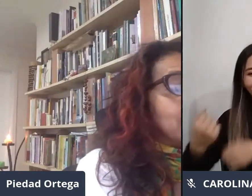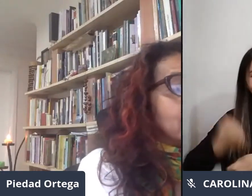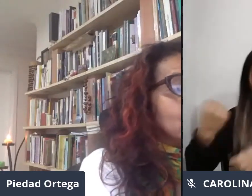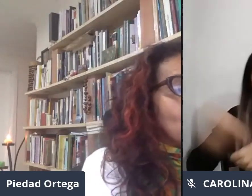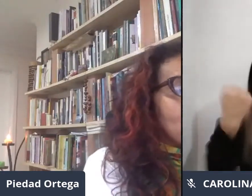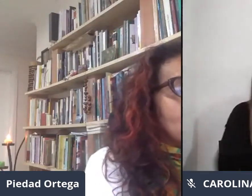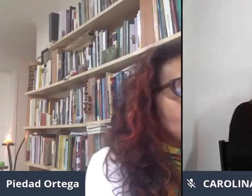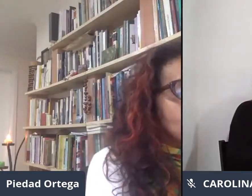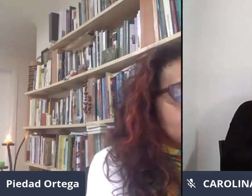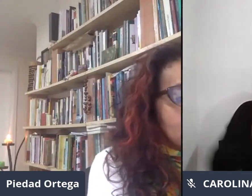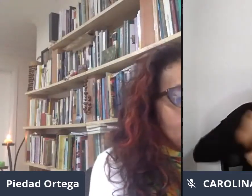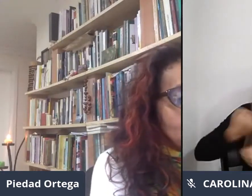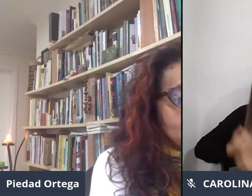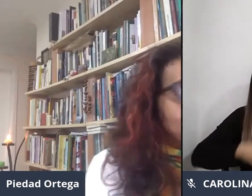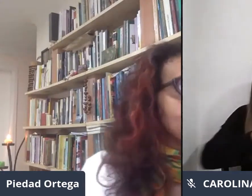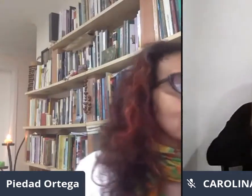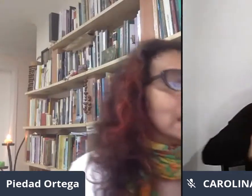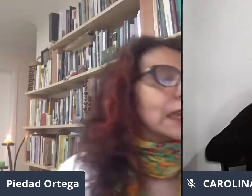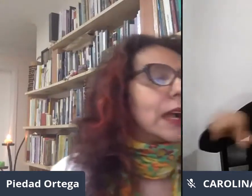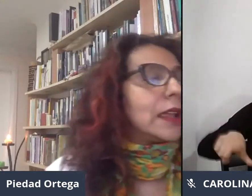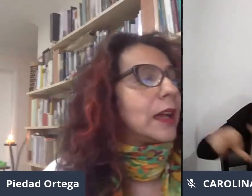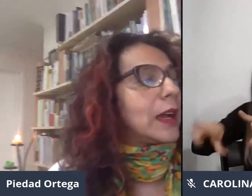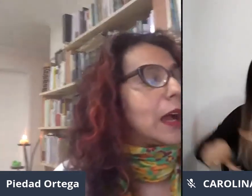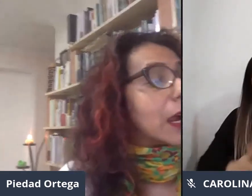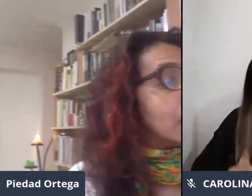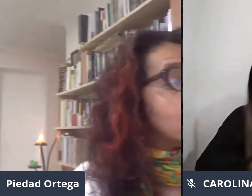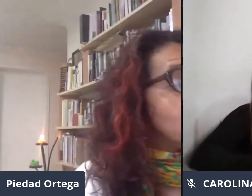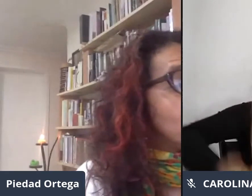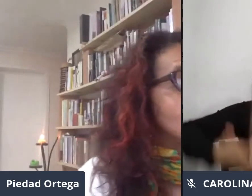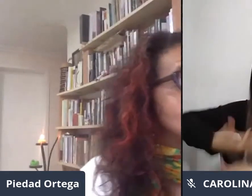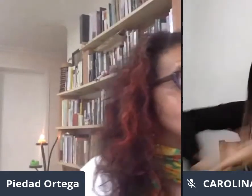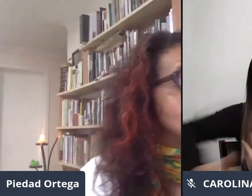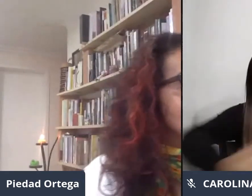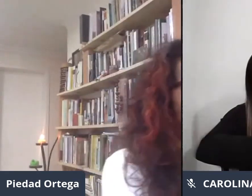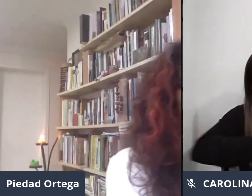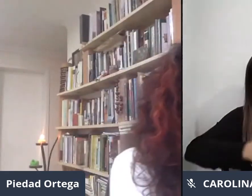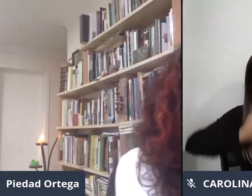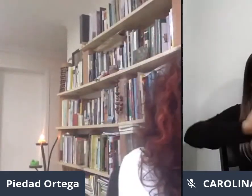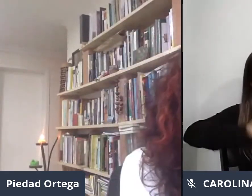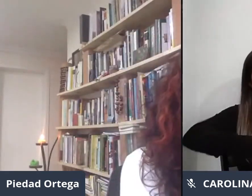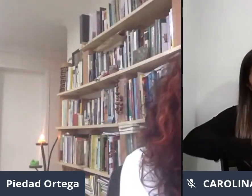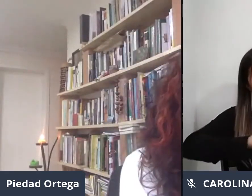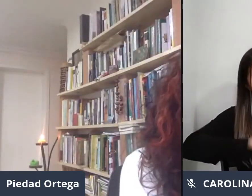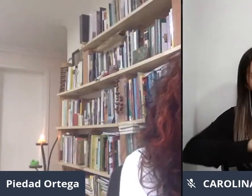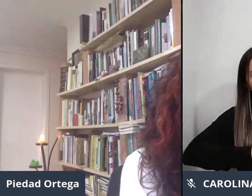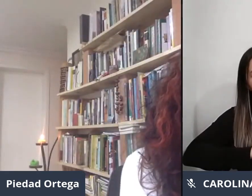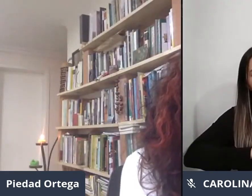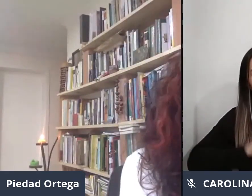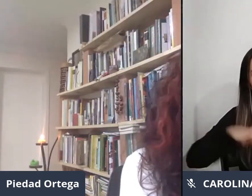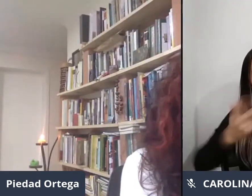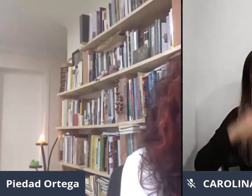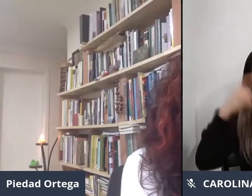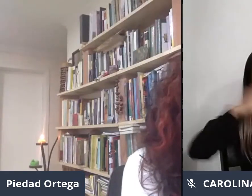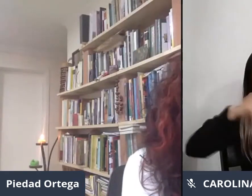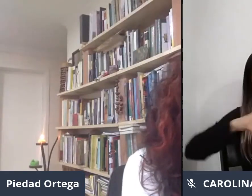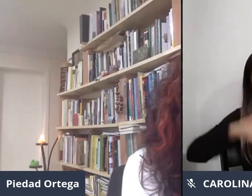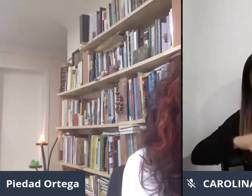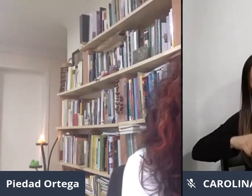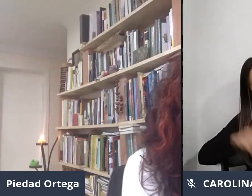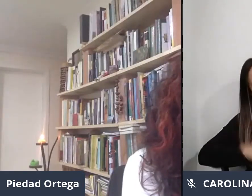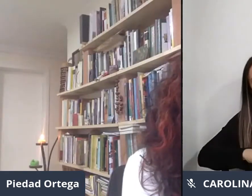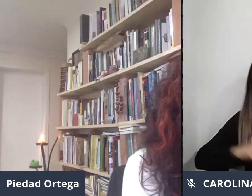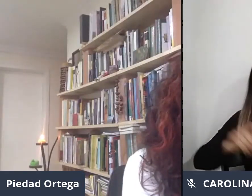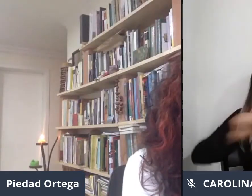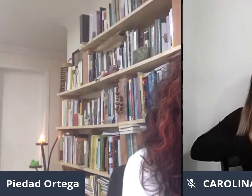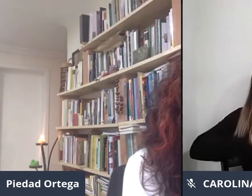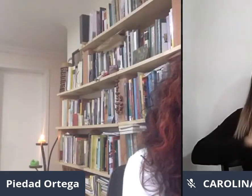cada espacio local comunitario a cada modo autónomo de satisfacer las necesidades.